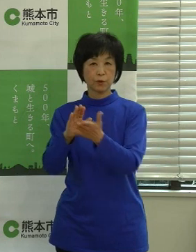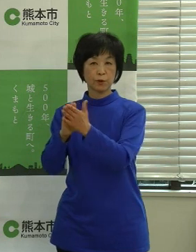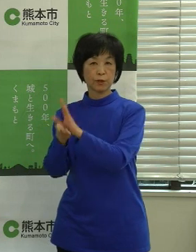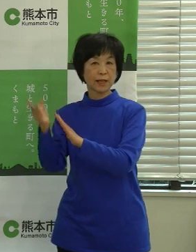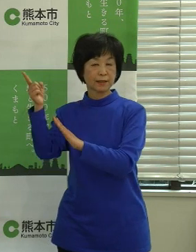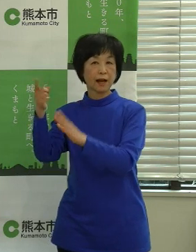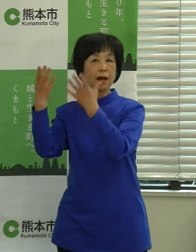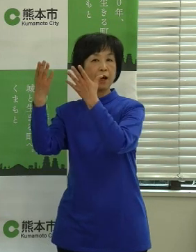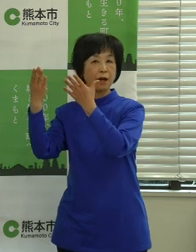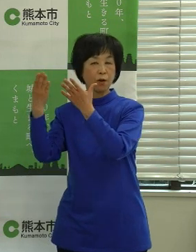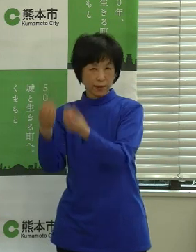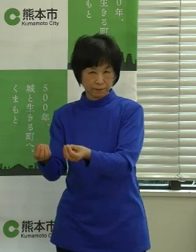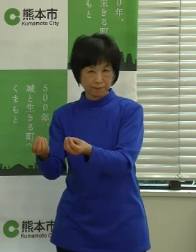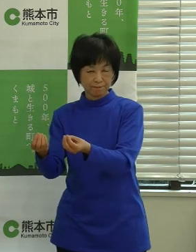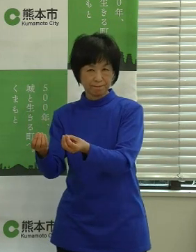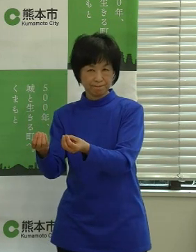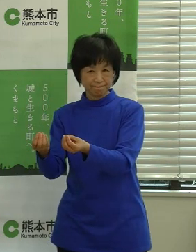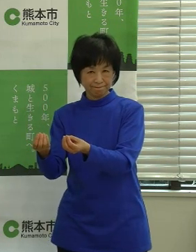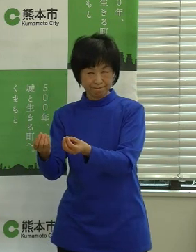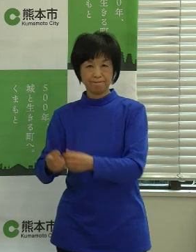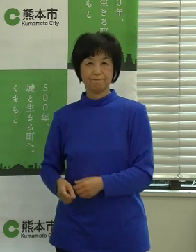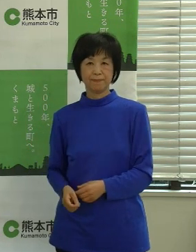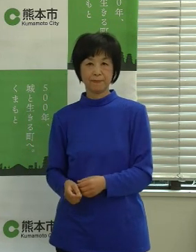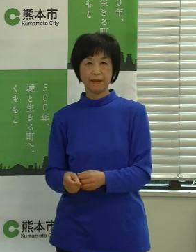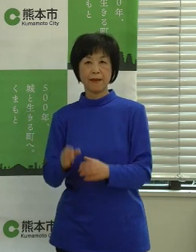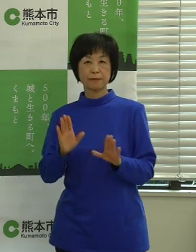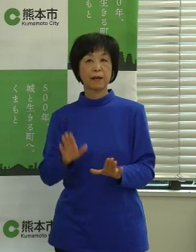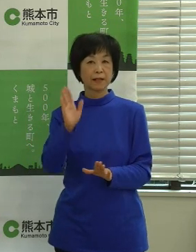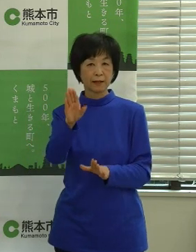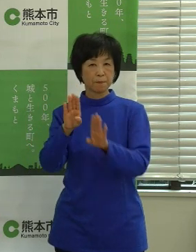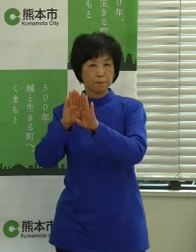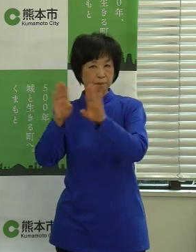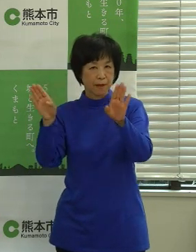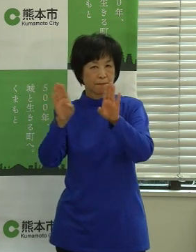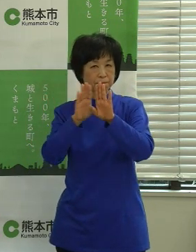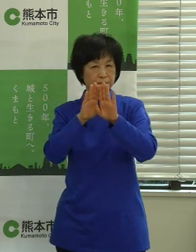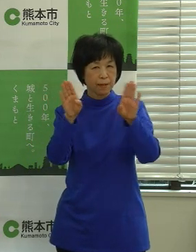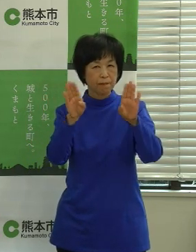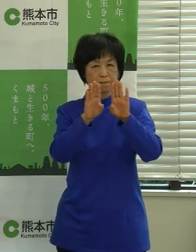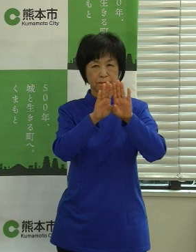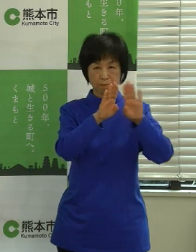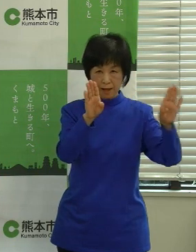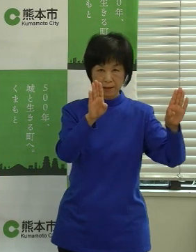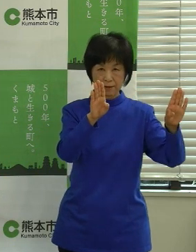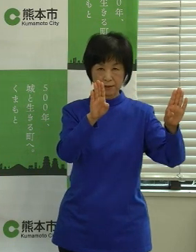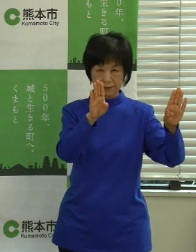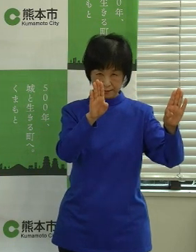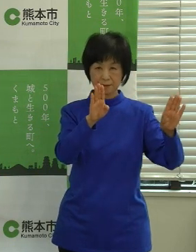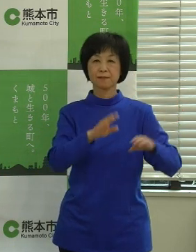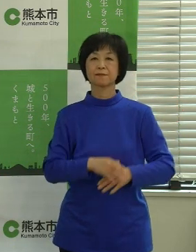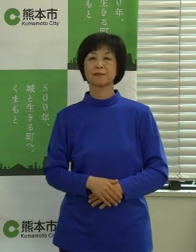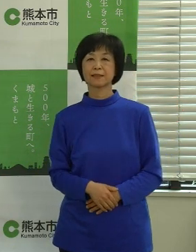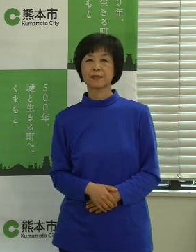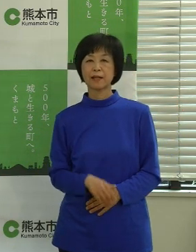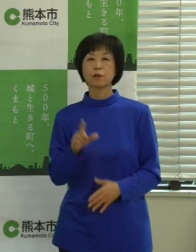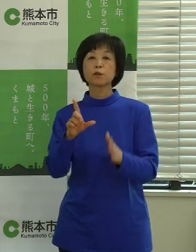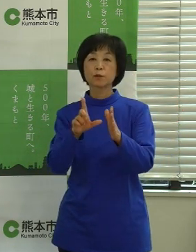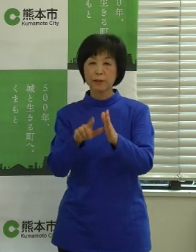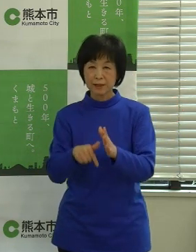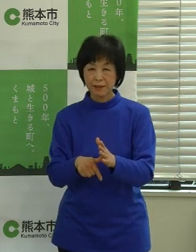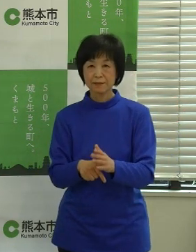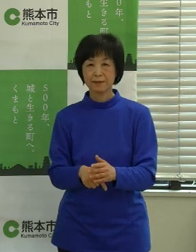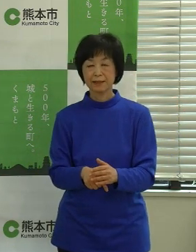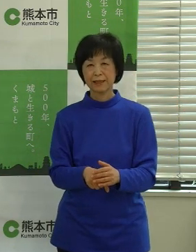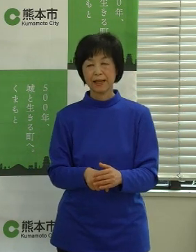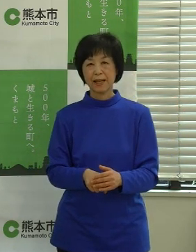るということになりますと、まあ、徐々にさまざまな活動が再開をしていくわけでありますけれども、やはり慎重なその市民の皆